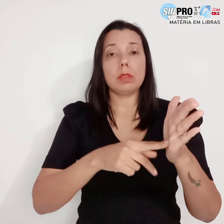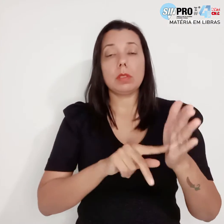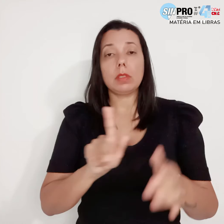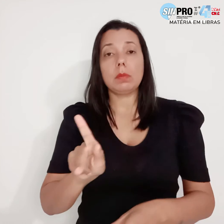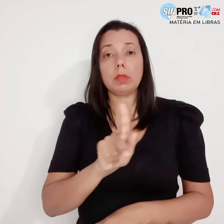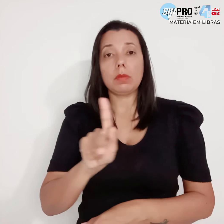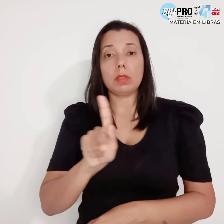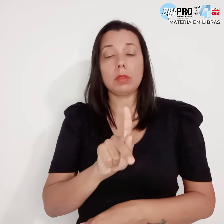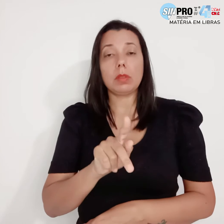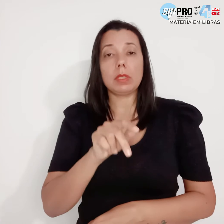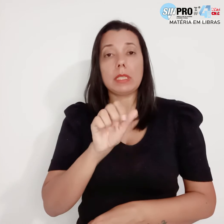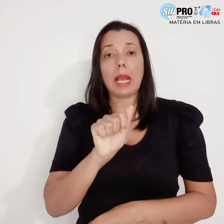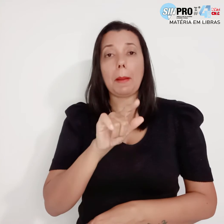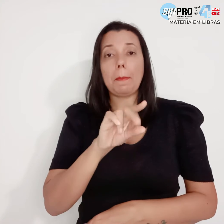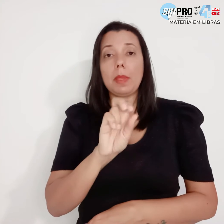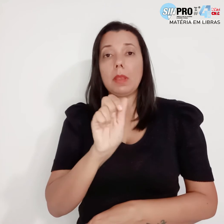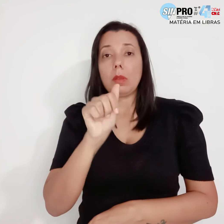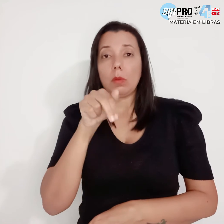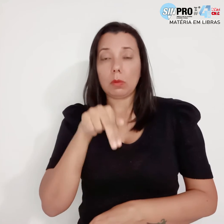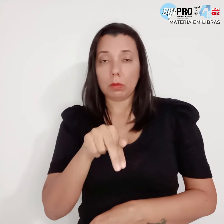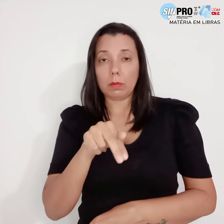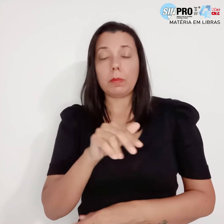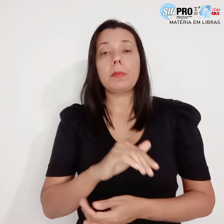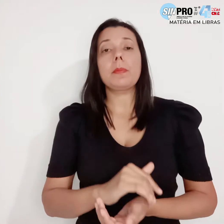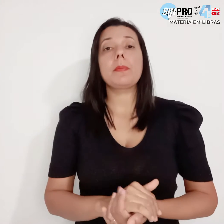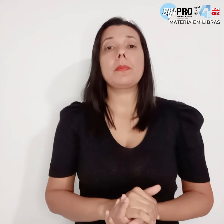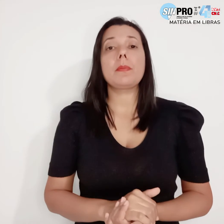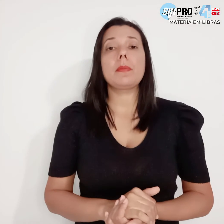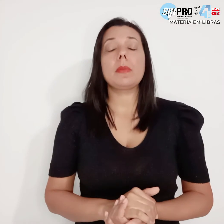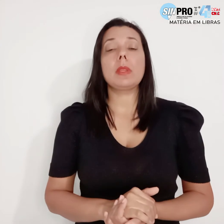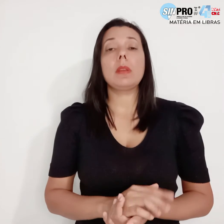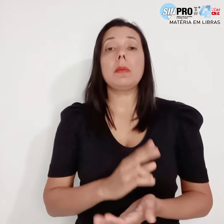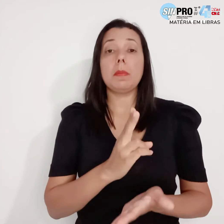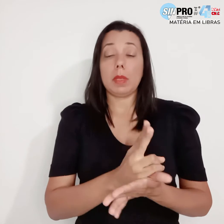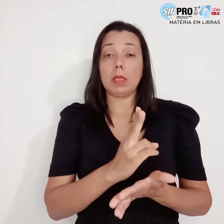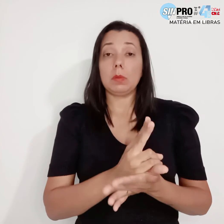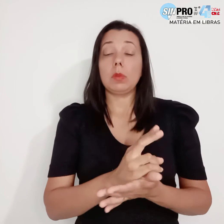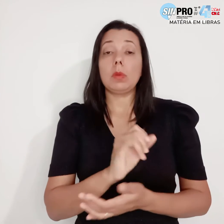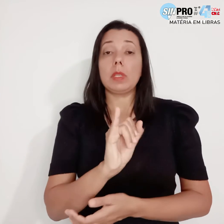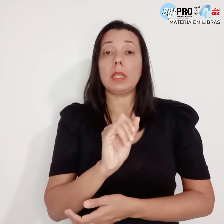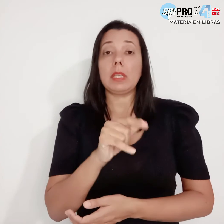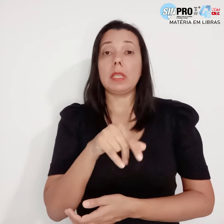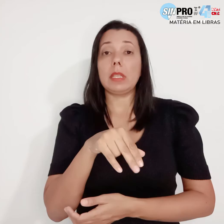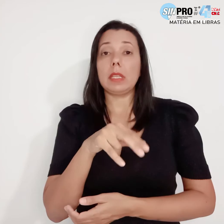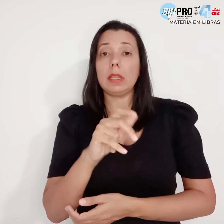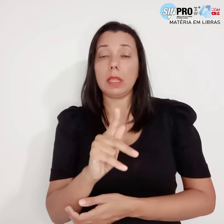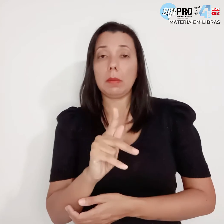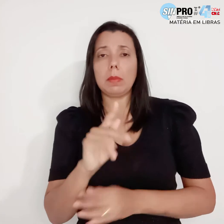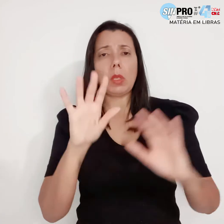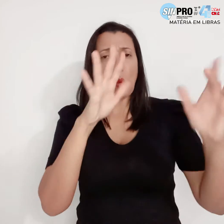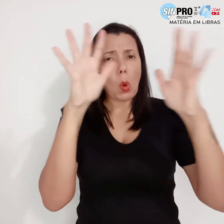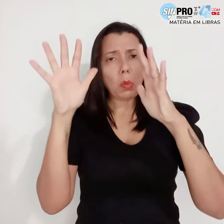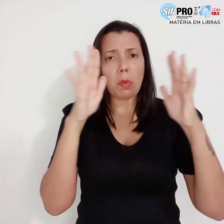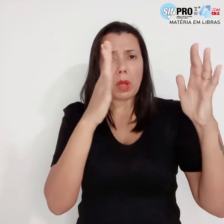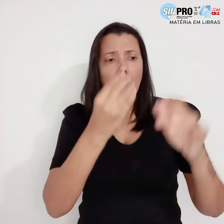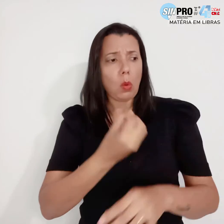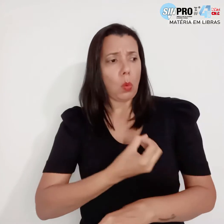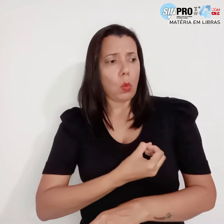Simpro-DF, Hamilton da Silva Caiana, o fato do INEP comemorar o número de candidatos